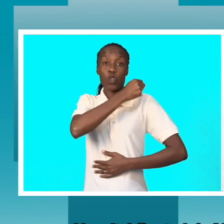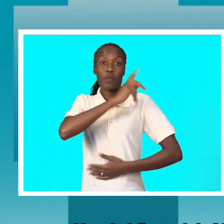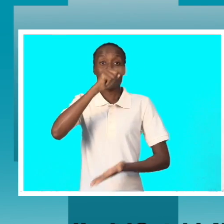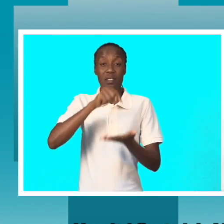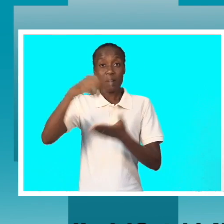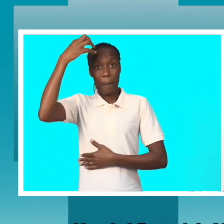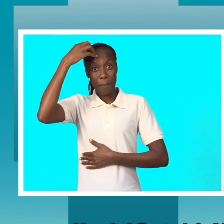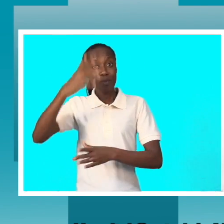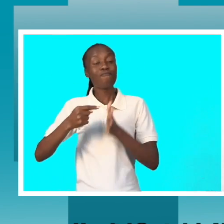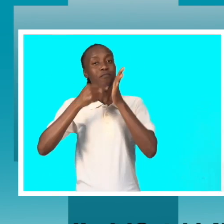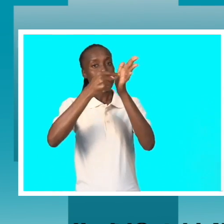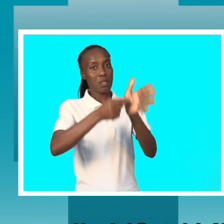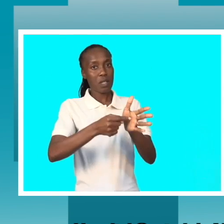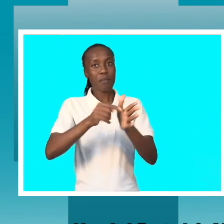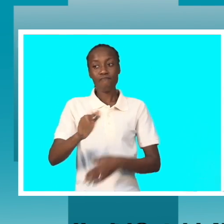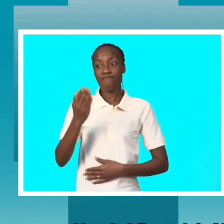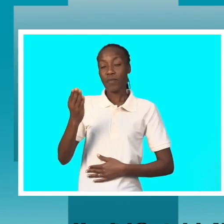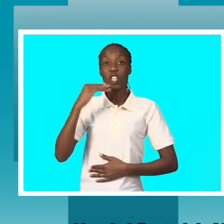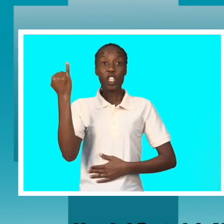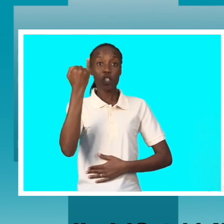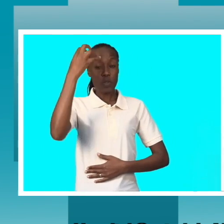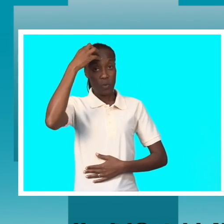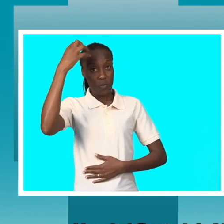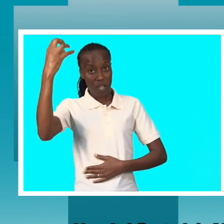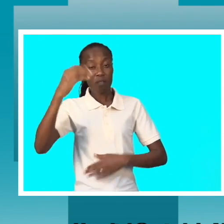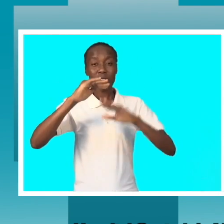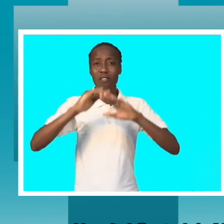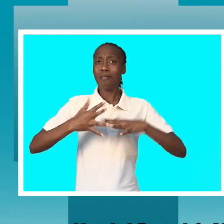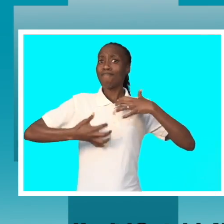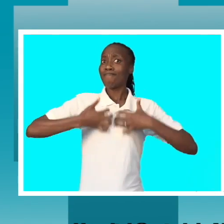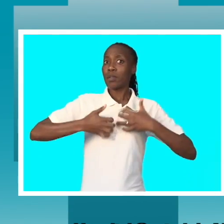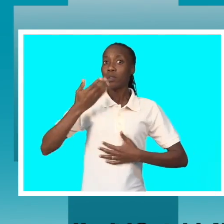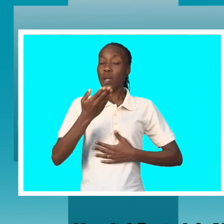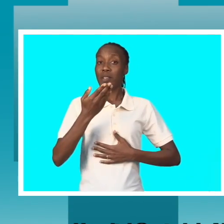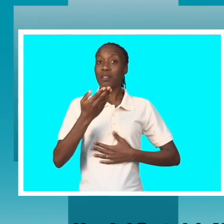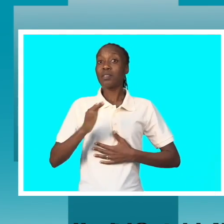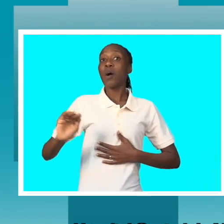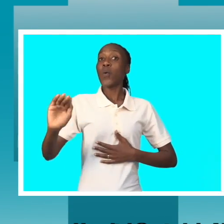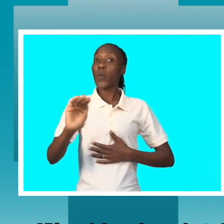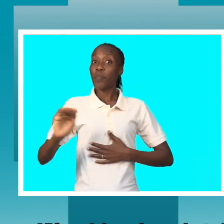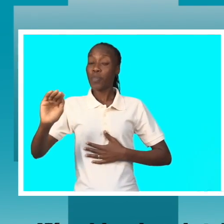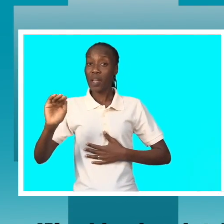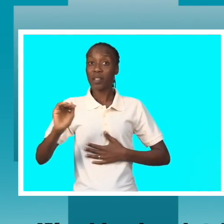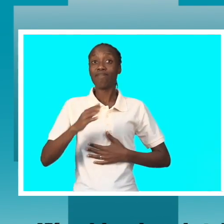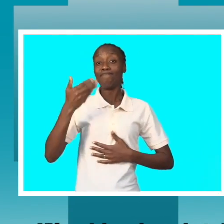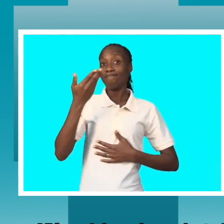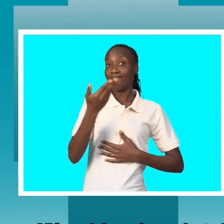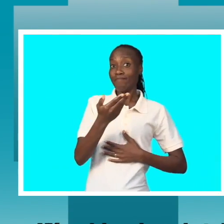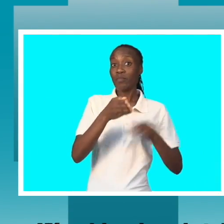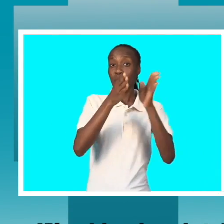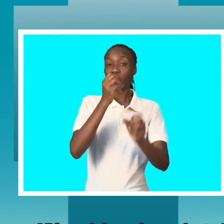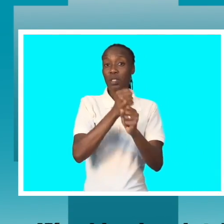Hospital Central de Maputo é um exemplo de instituições públicas que estão preocupados com esta camada social. Aliás, são